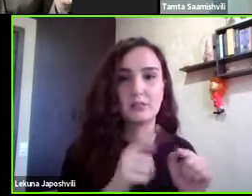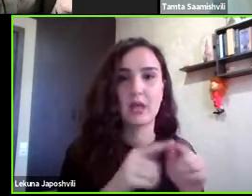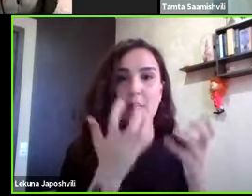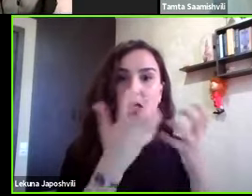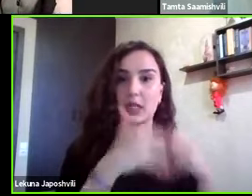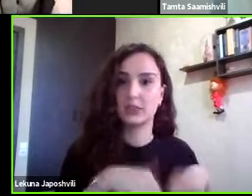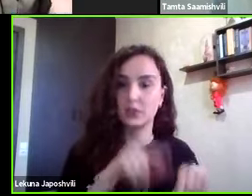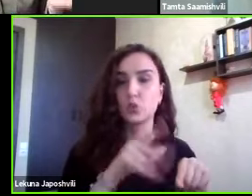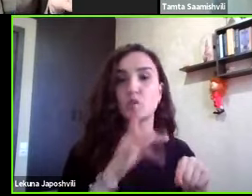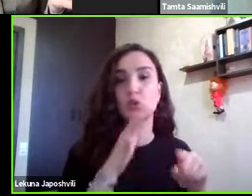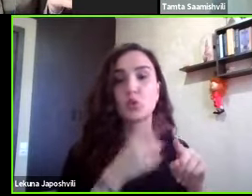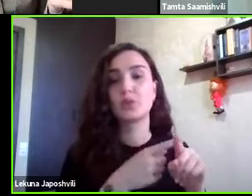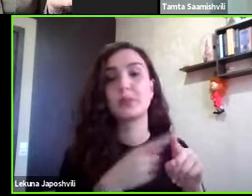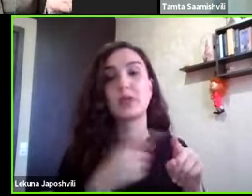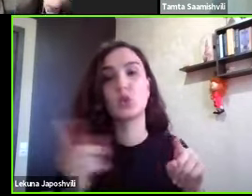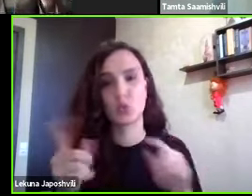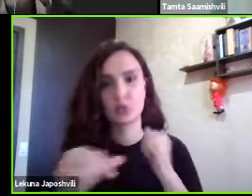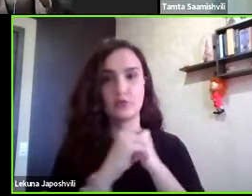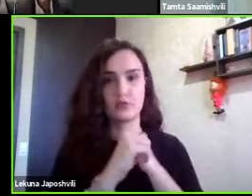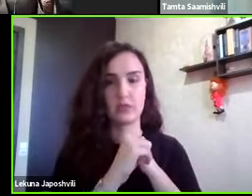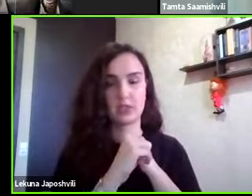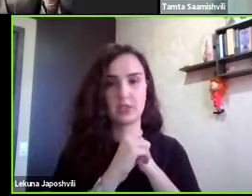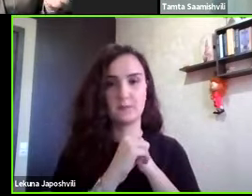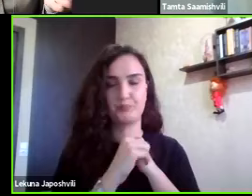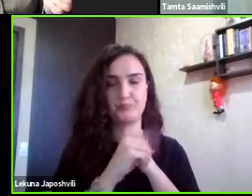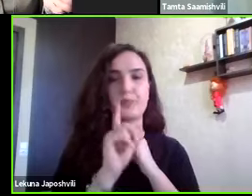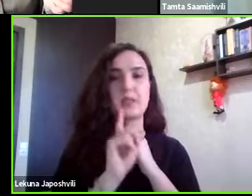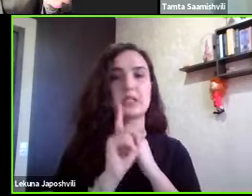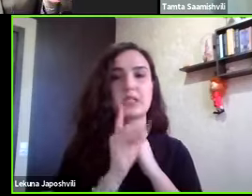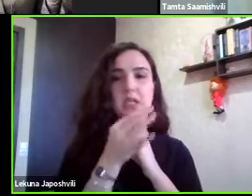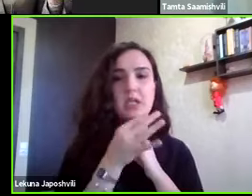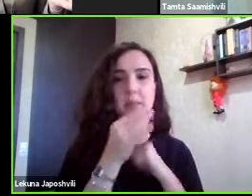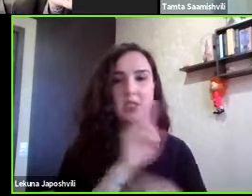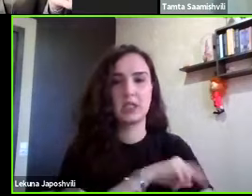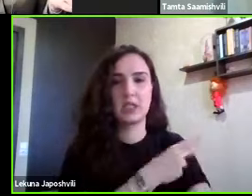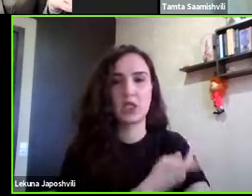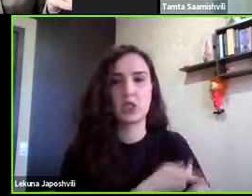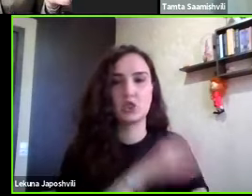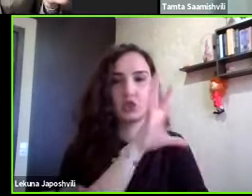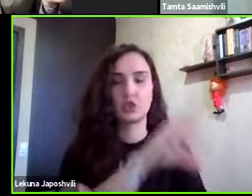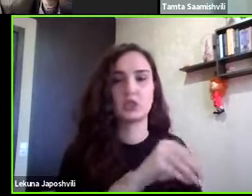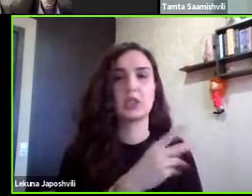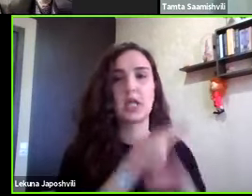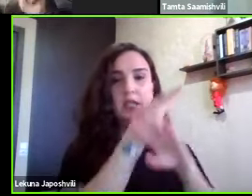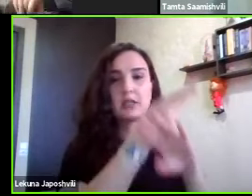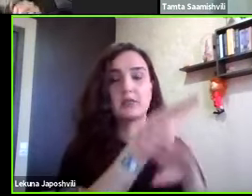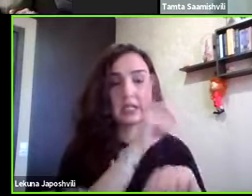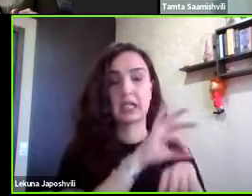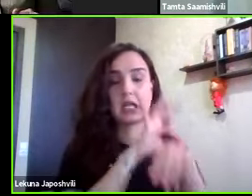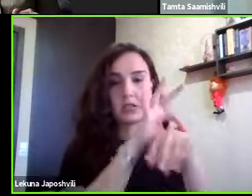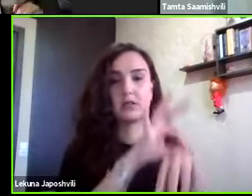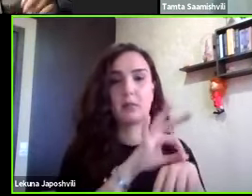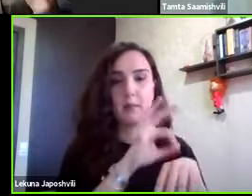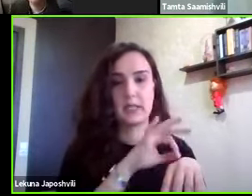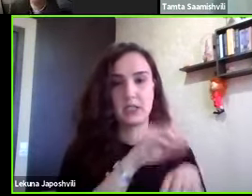გარკვეული დროის პერიოდში გშვენის, ხო? სანამ თქვა კლინიკაში გადაადგილდება პაციენტი, ხო?